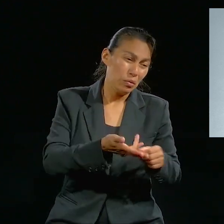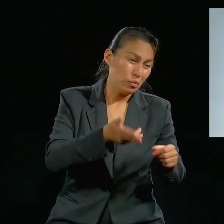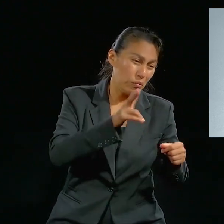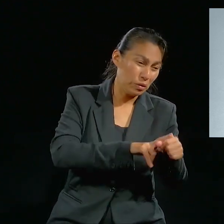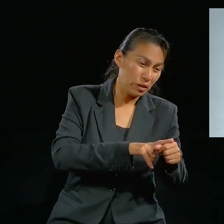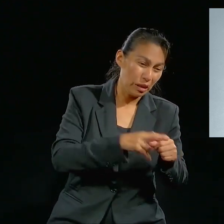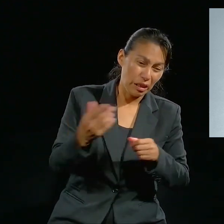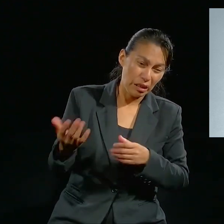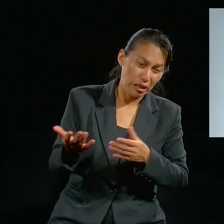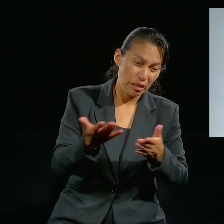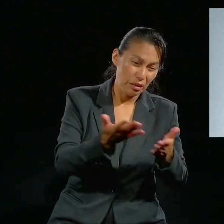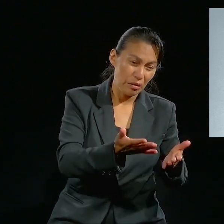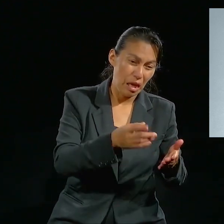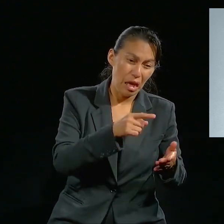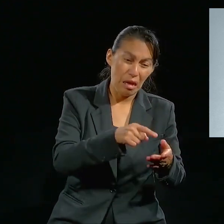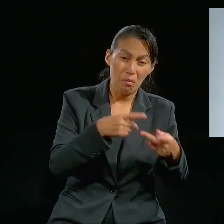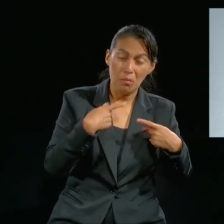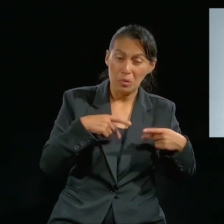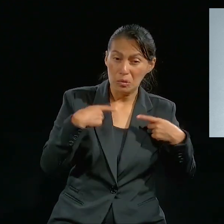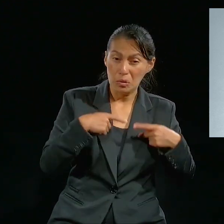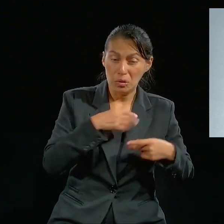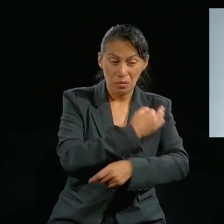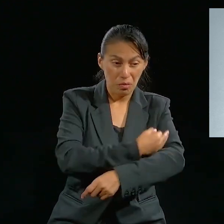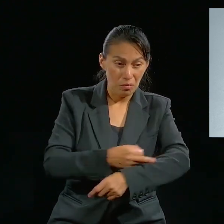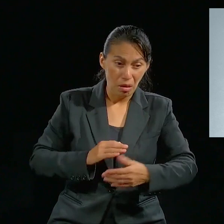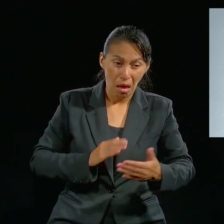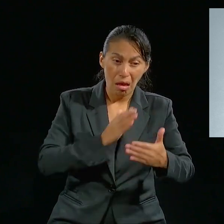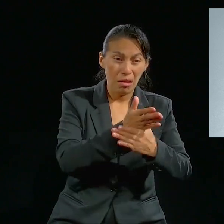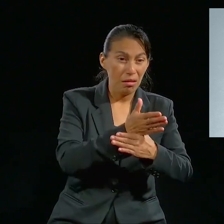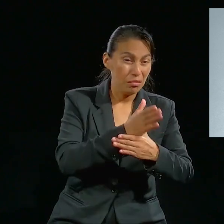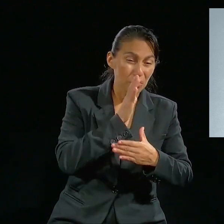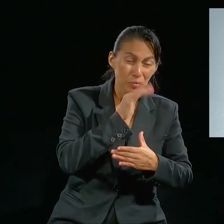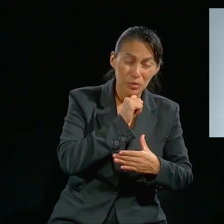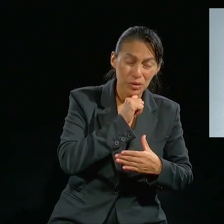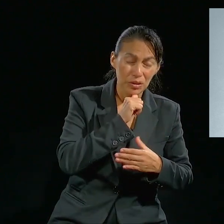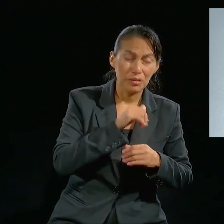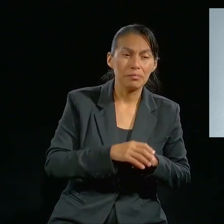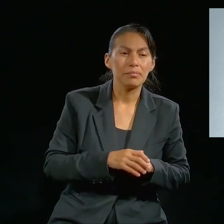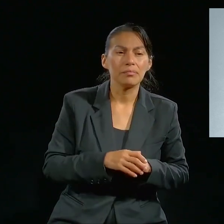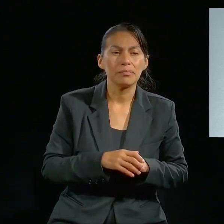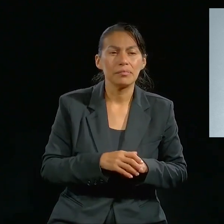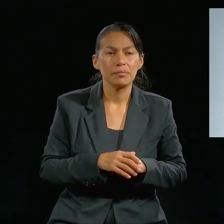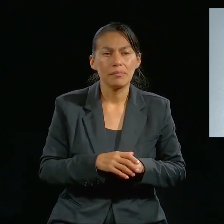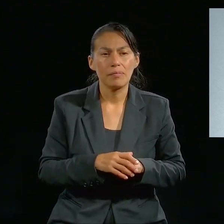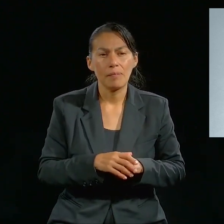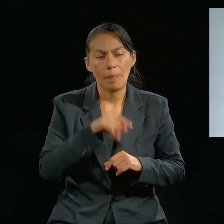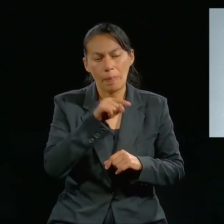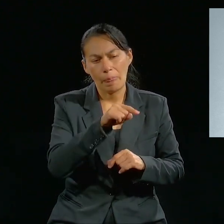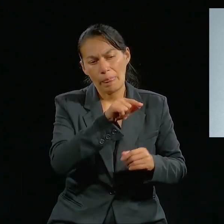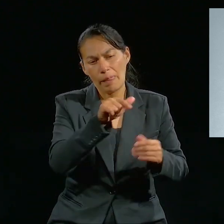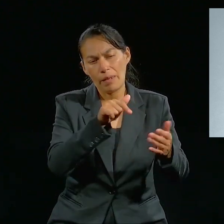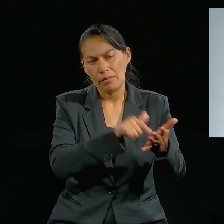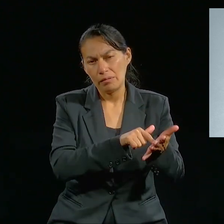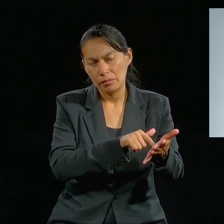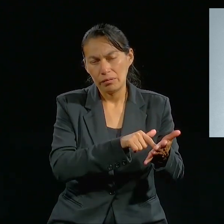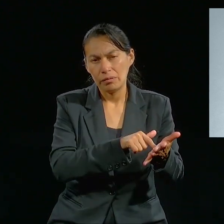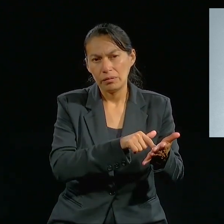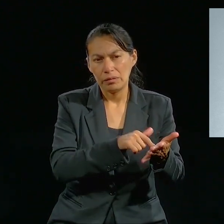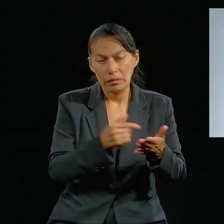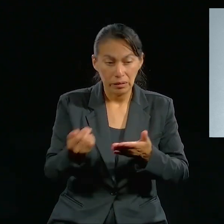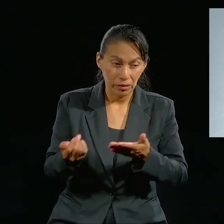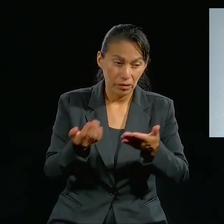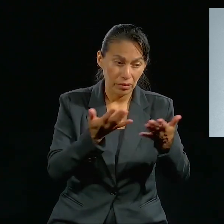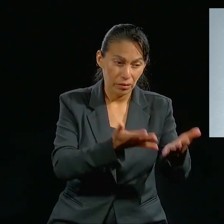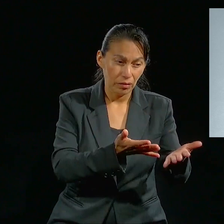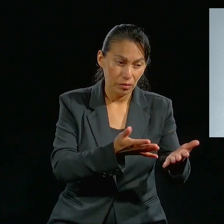pues todos sabemos que era un área en donde no podía entrar familiares llegando a este lugar